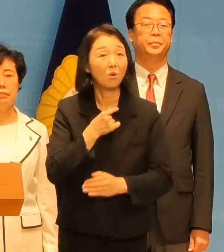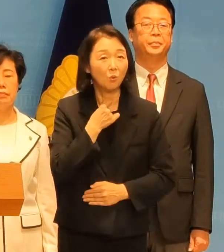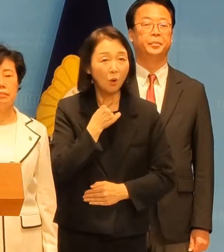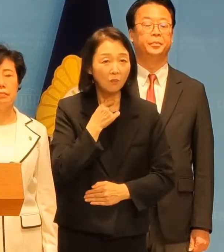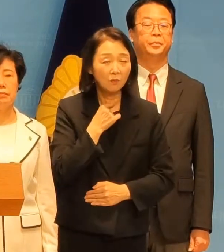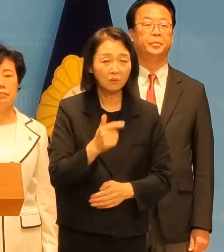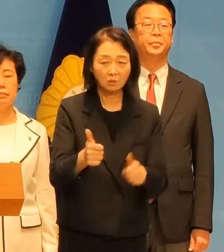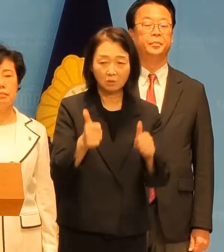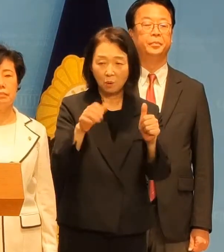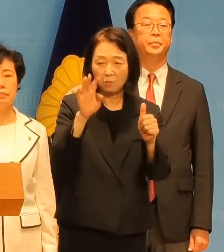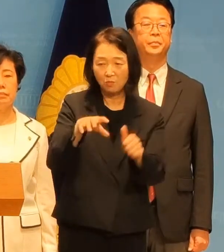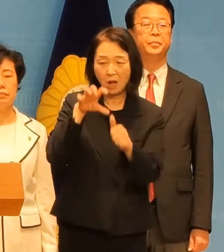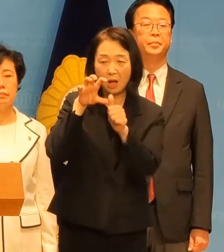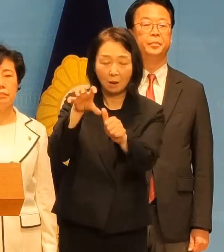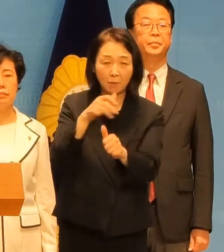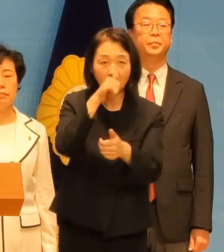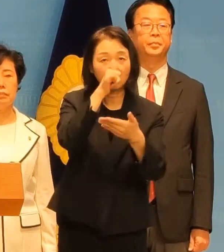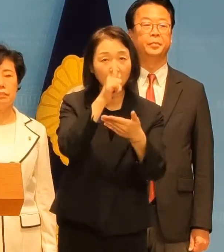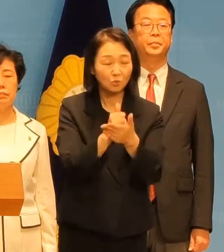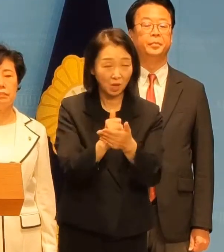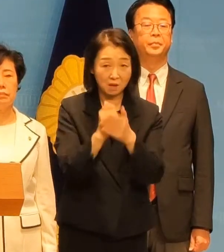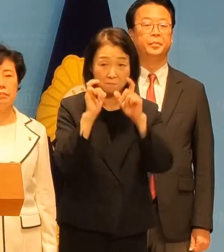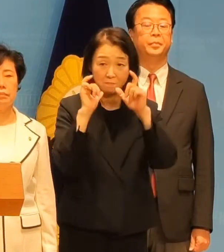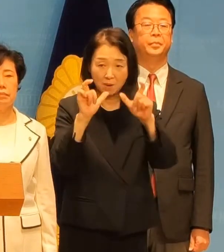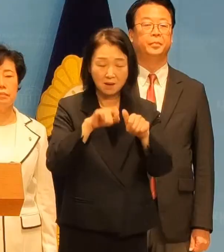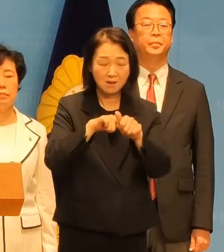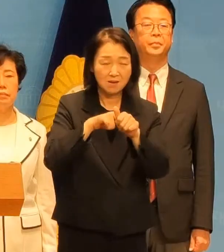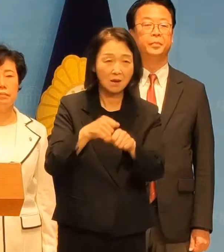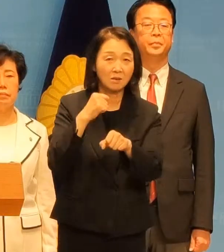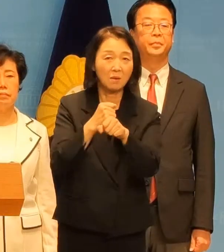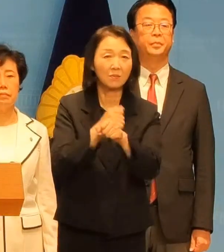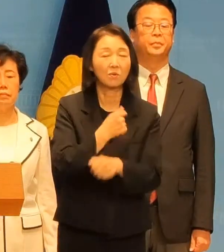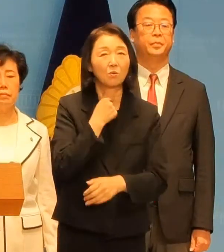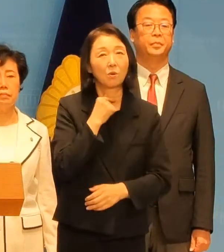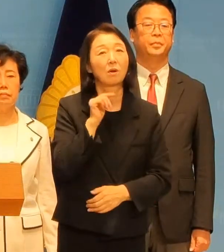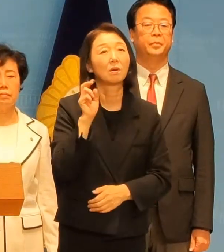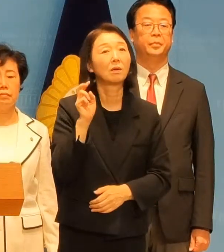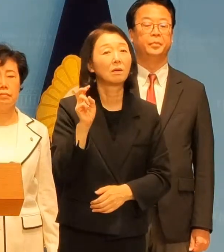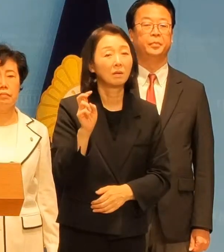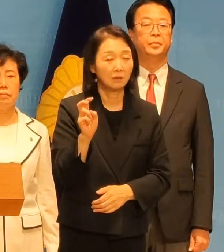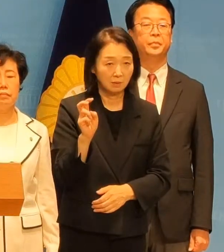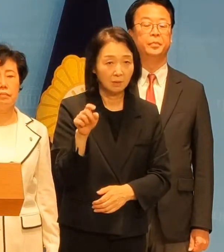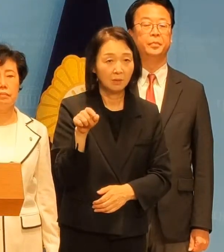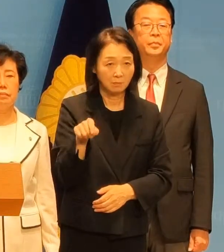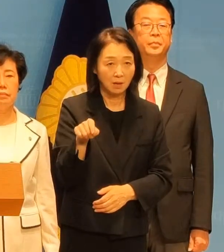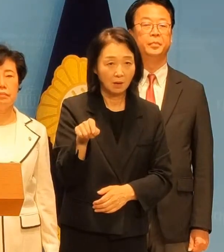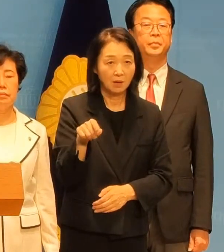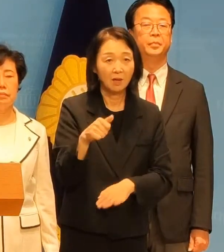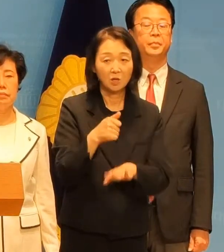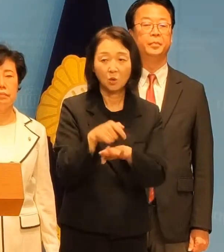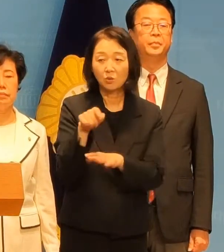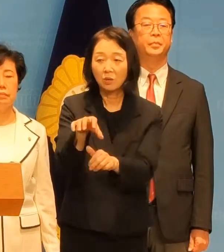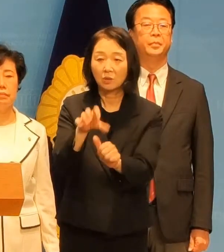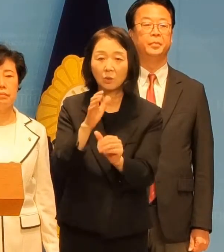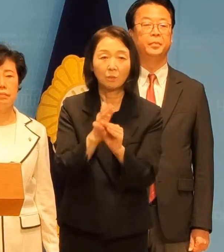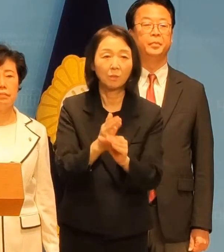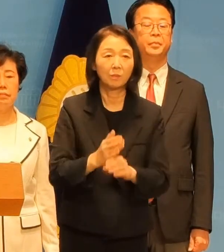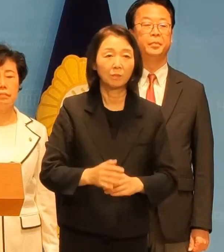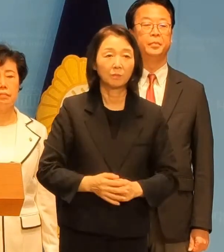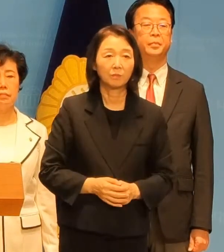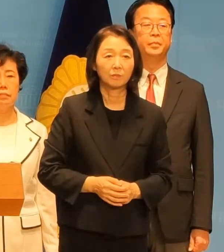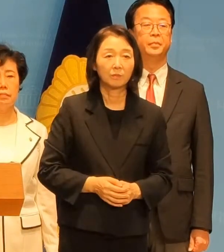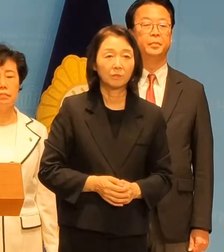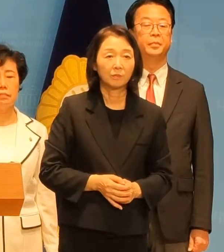사법부를 압박하고 유죄 판결을 강제로 만들려고 하는 것에 이 수단으로 쓰는 것이다.